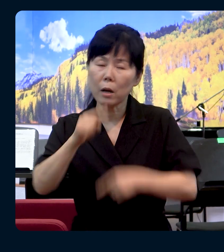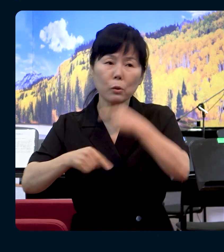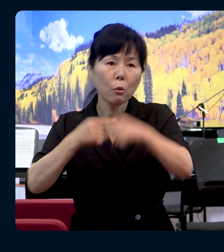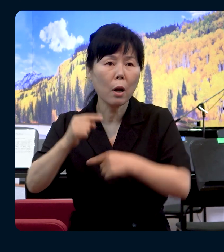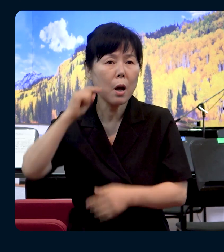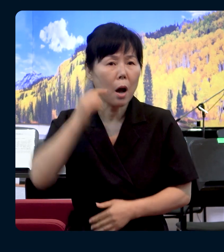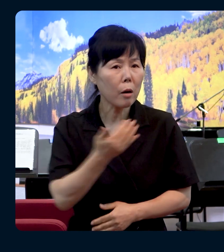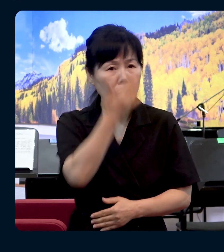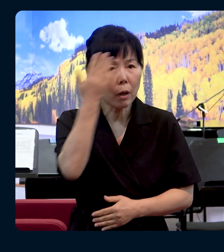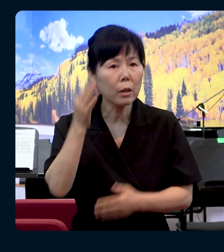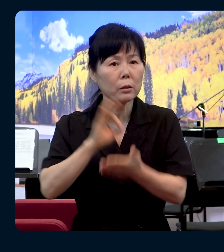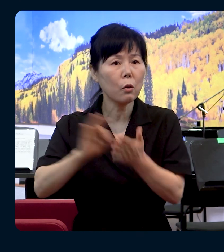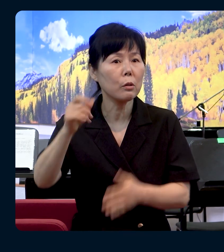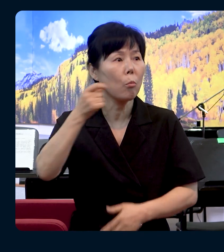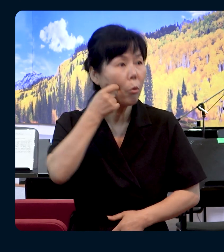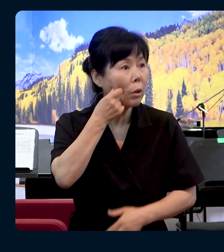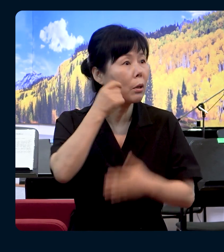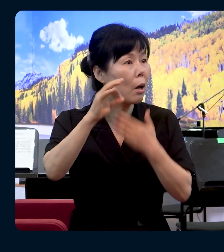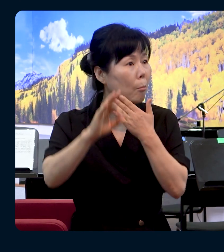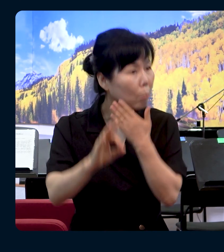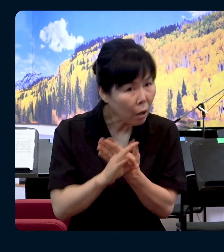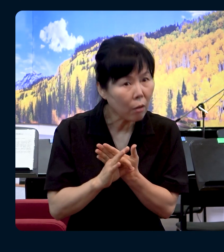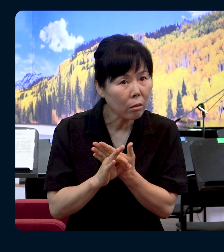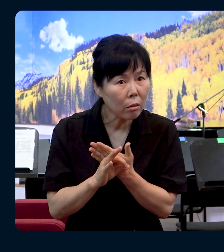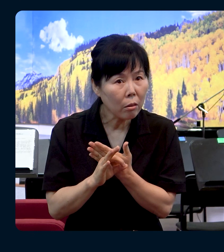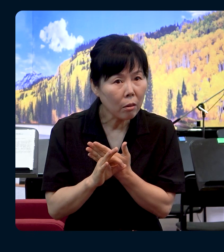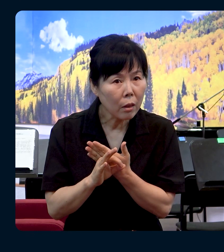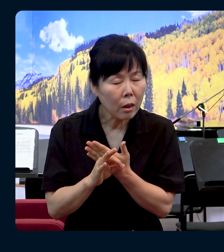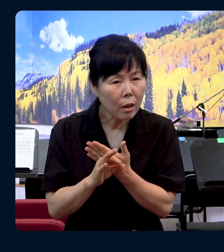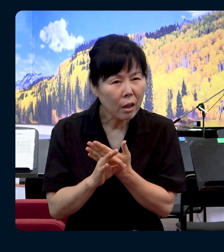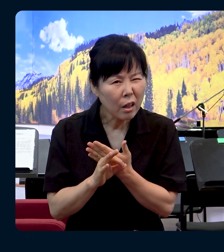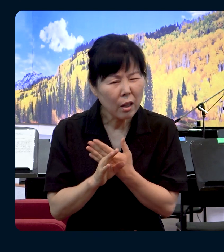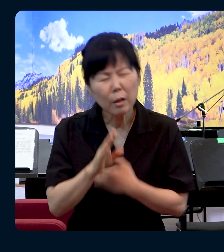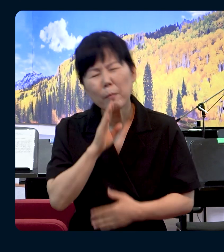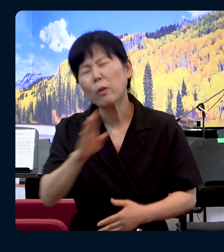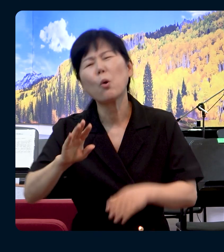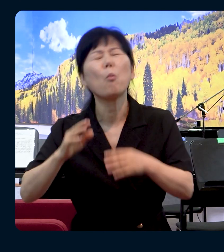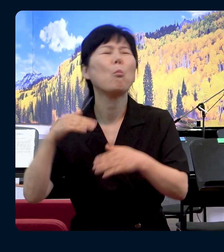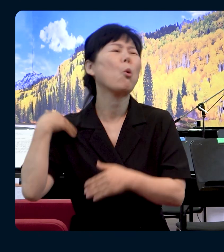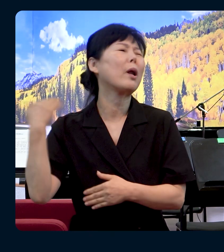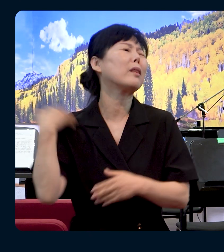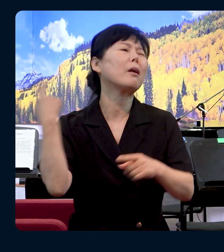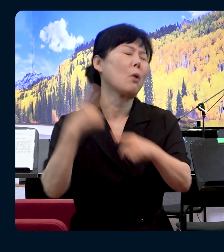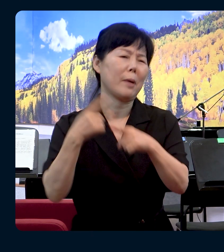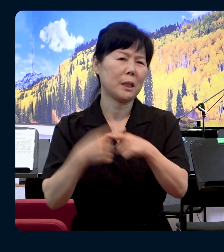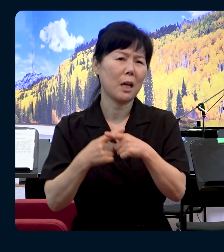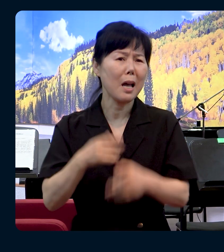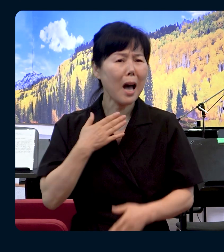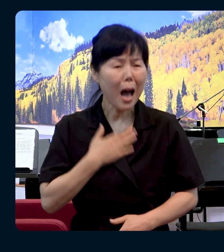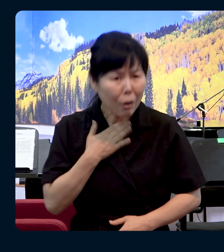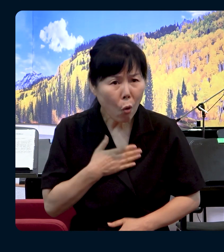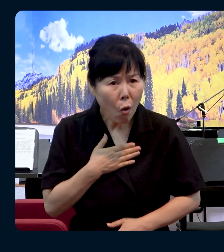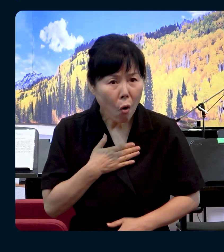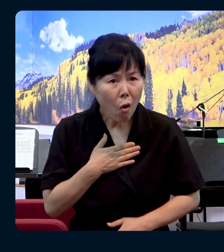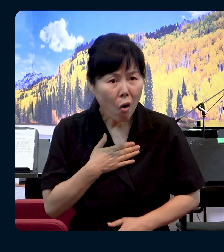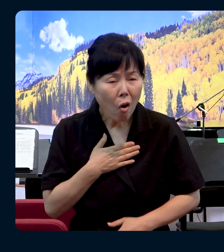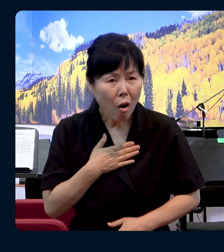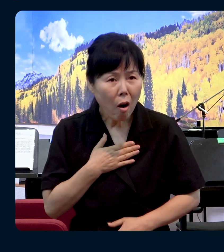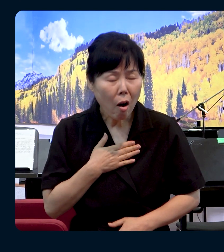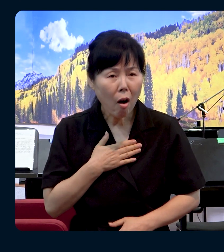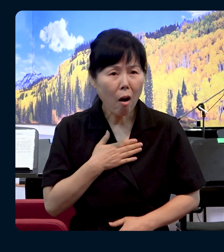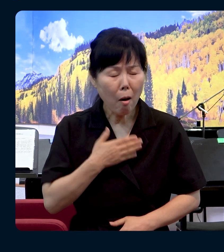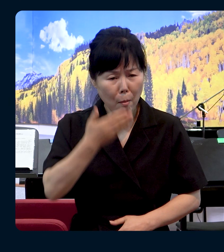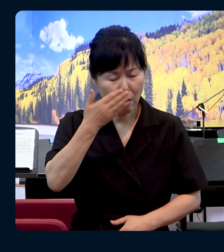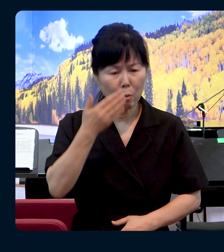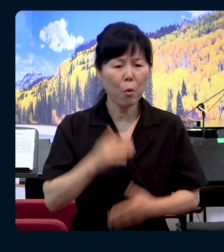사용하지 못했다고 한다면 그것은 사실은 몰랐다 그런 뜻이죠. 알고도 그렇게 했다고 한다면요, 그건